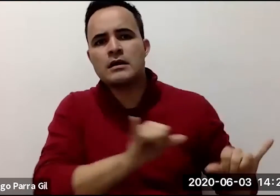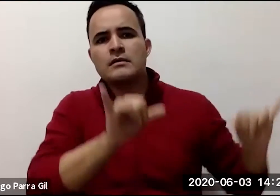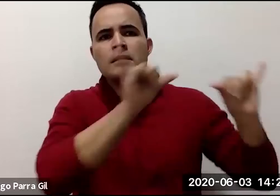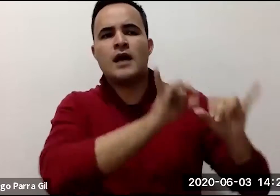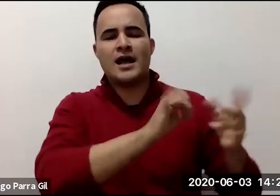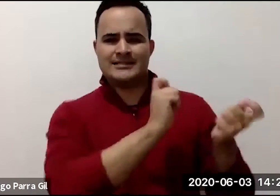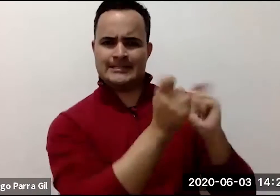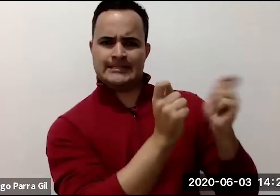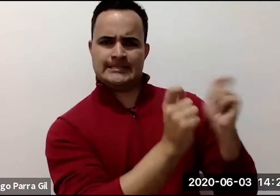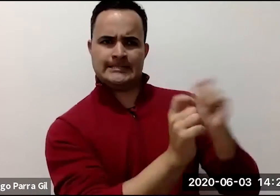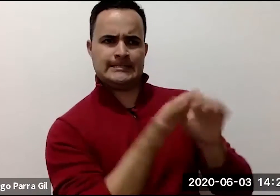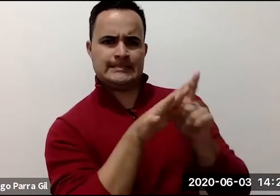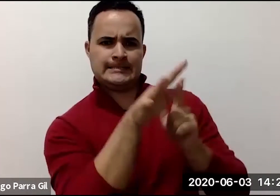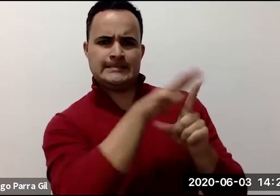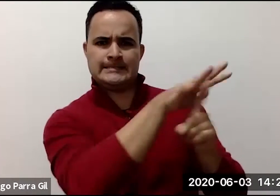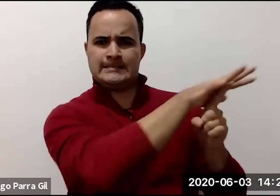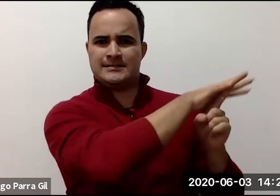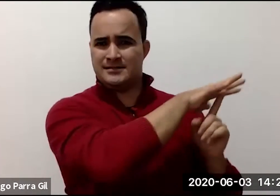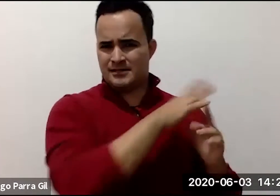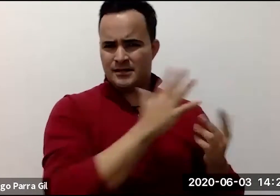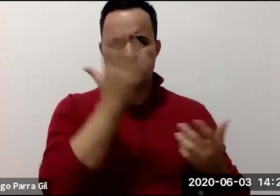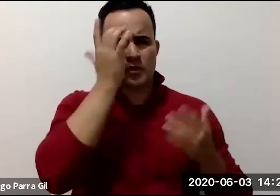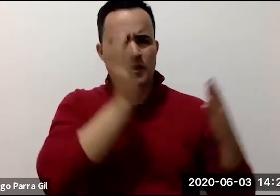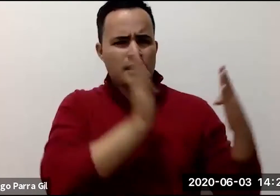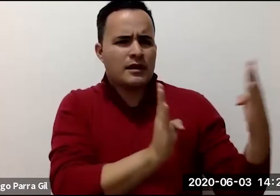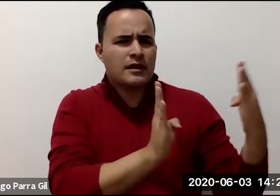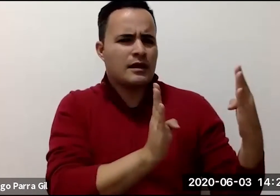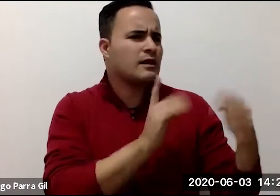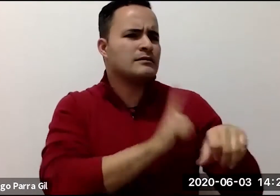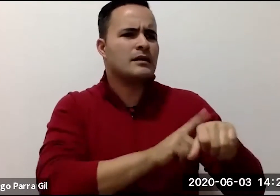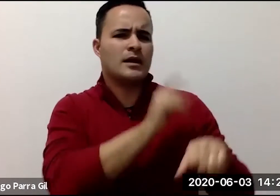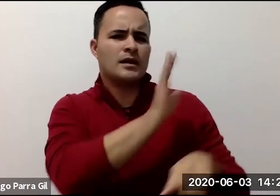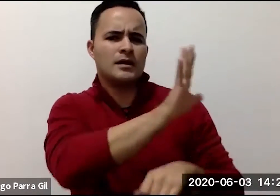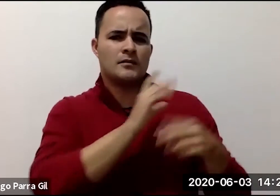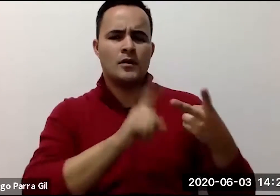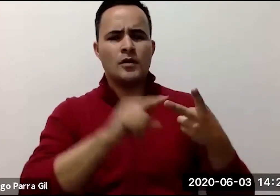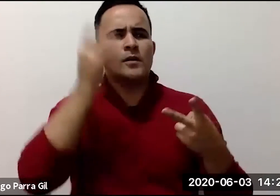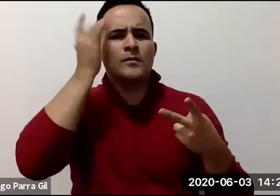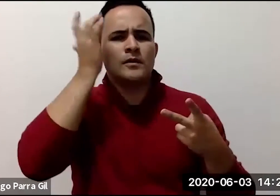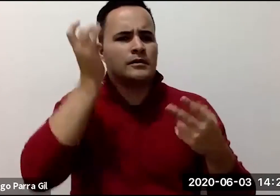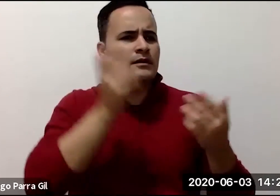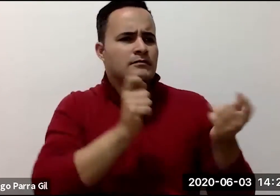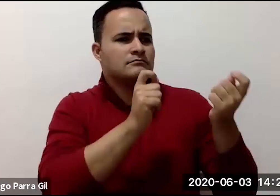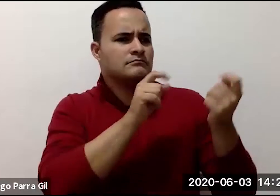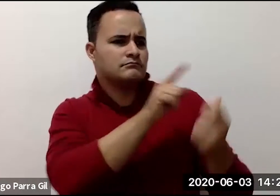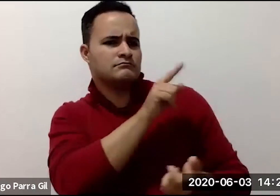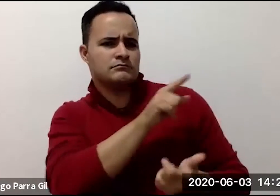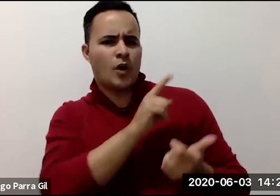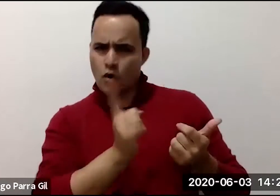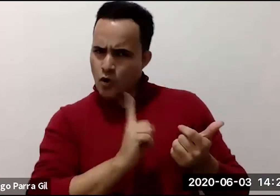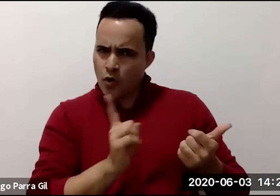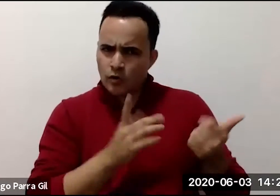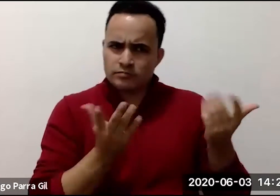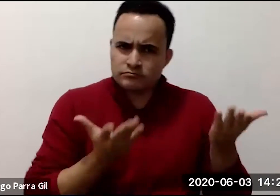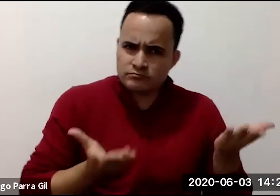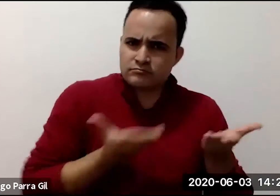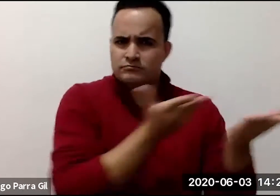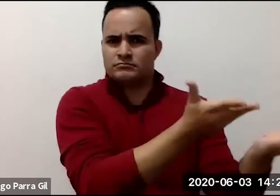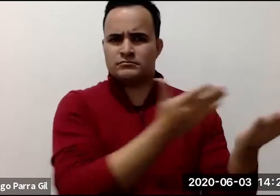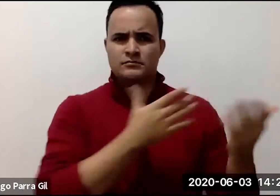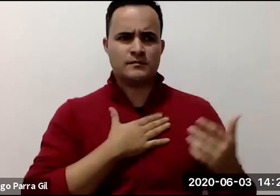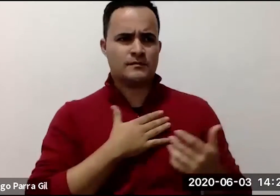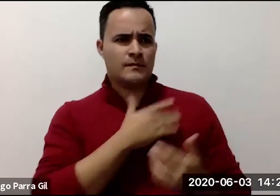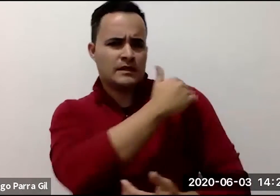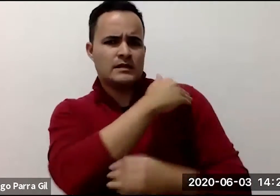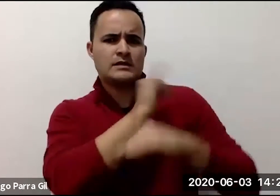esos tiempos, el cuestionar por qué si no hay responsabilidad institucional, ¿por qué yo tengo que cargar